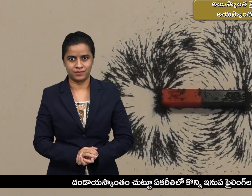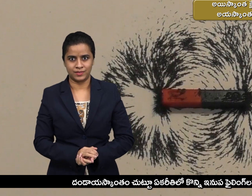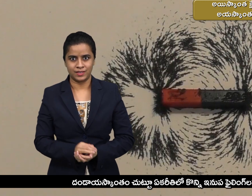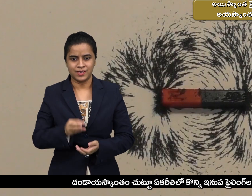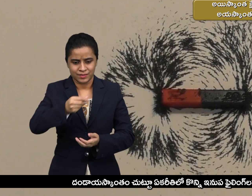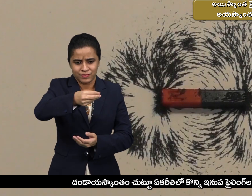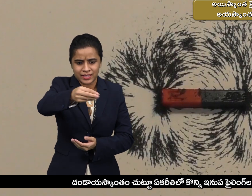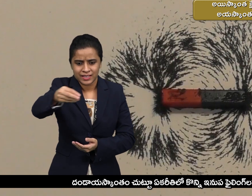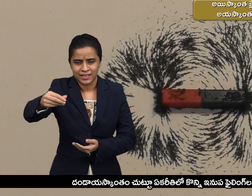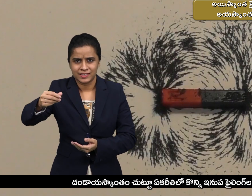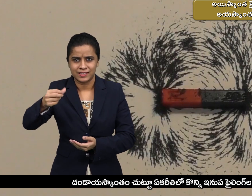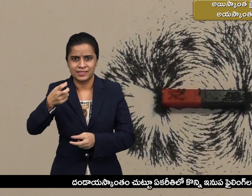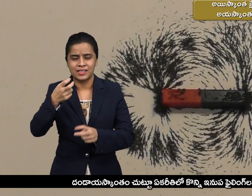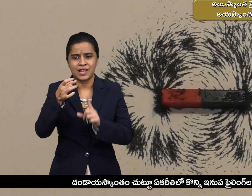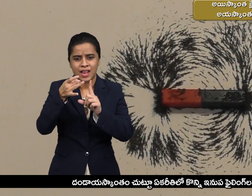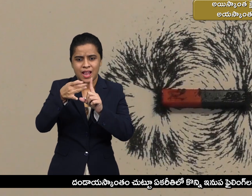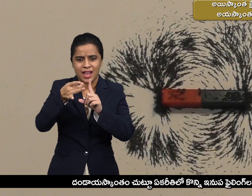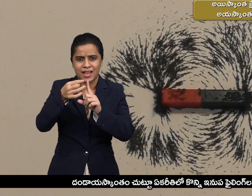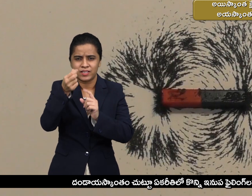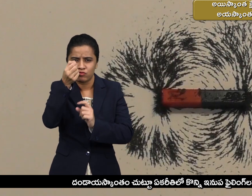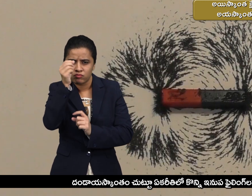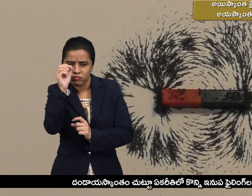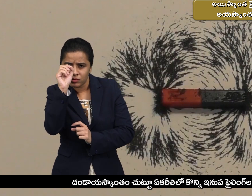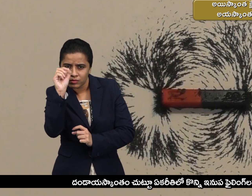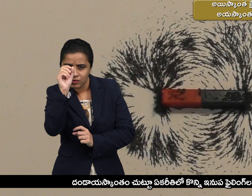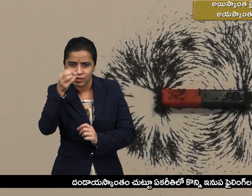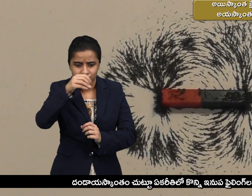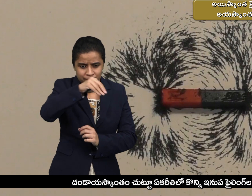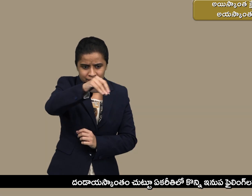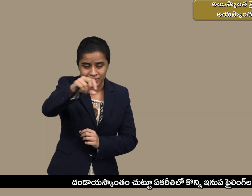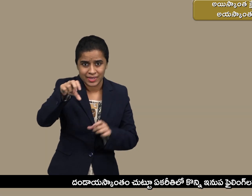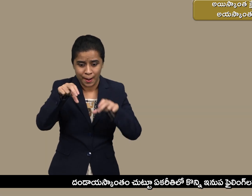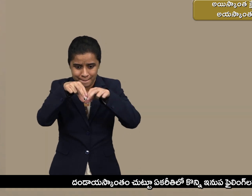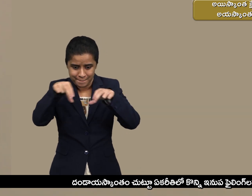దండాయస్కాంతం చుట్టూ ఏకరీతిలో కొన్ని ఇనుప పైలింగ్లను చల్లండి.